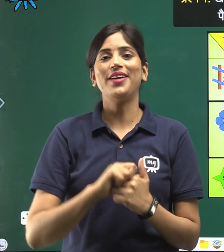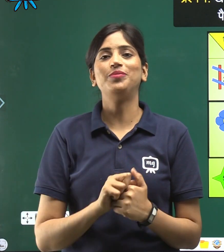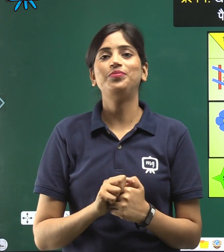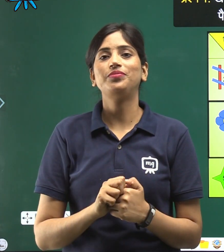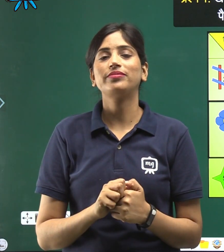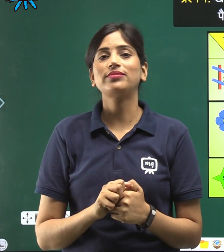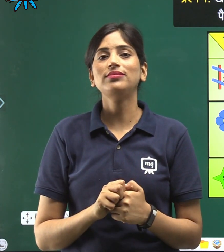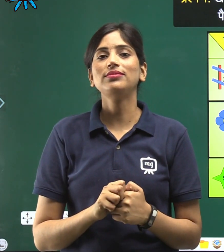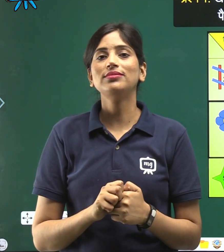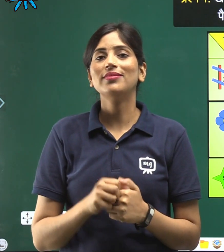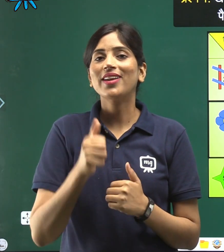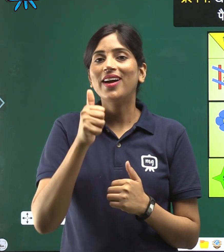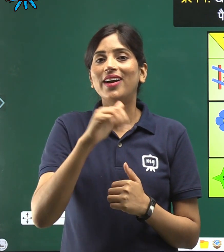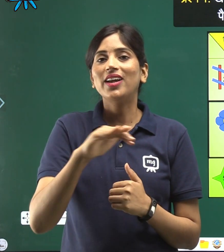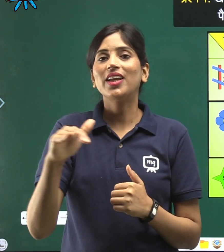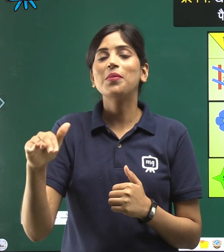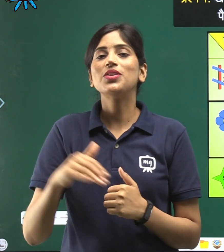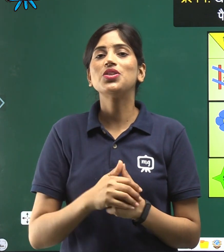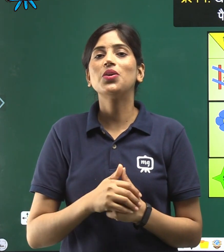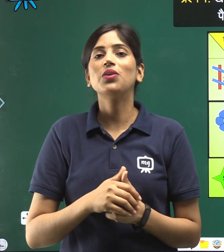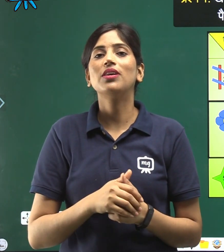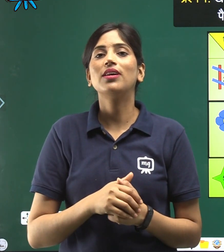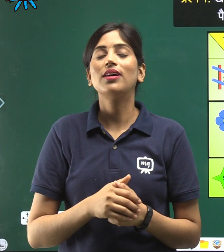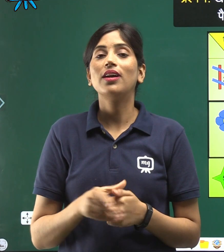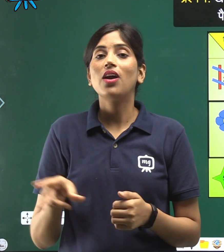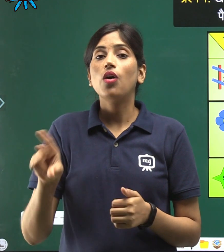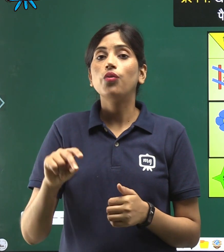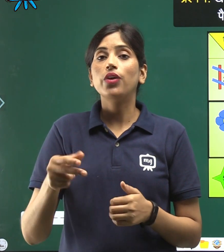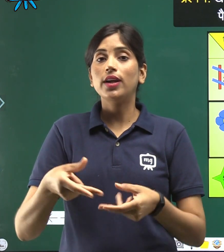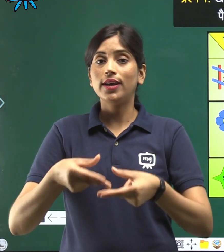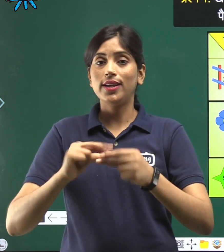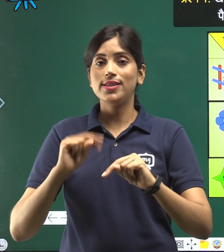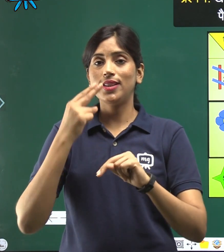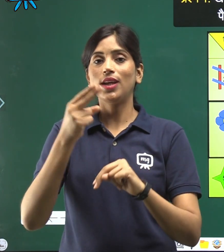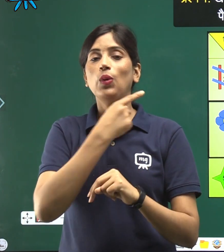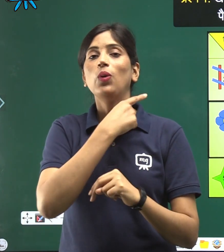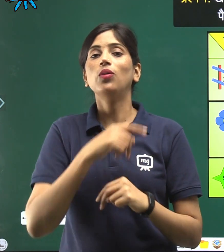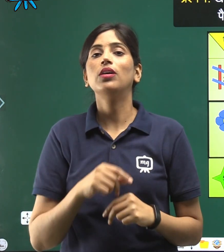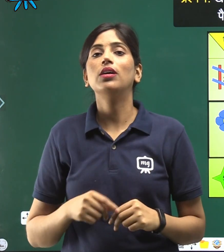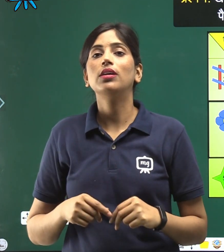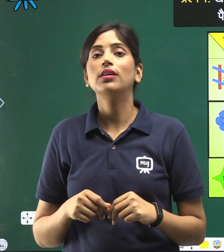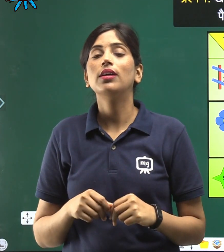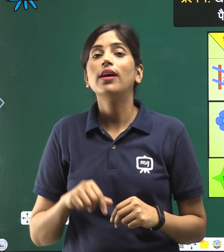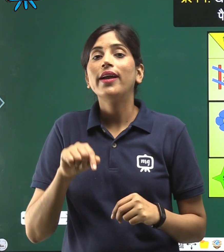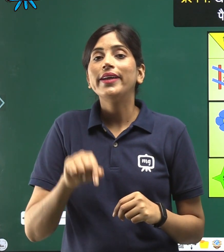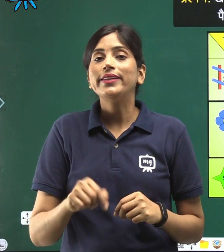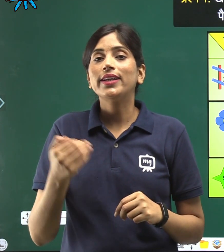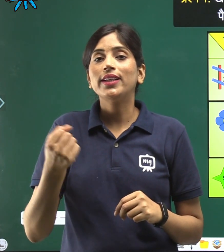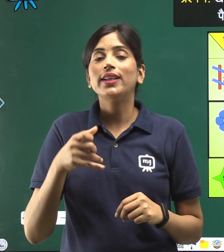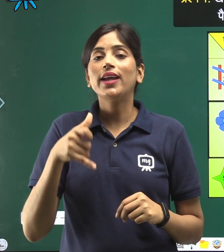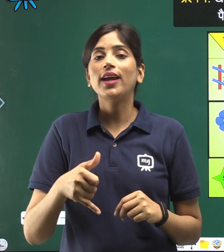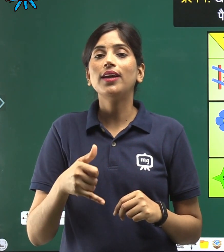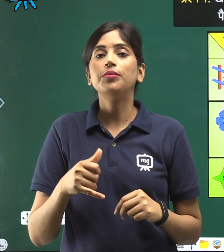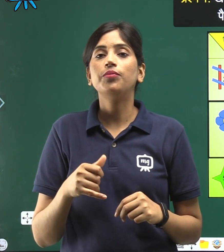90। ठीक है बच्चों, फिर नीचे देखो, ये कितने हैं?